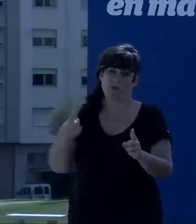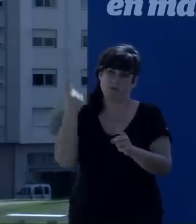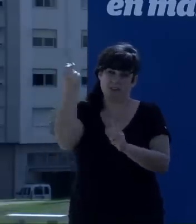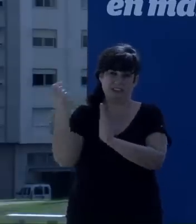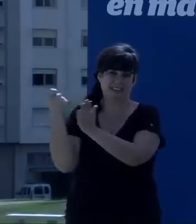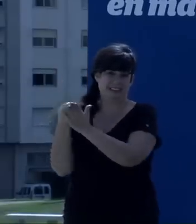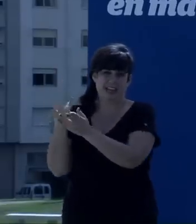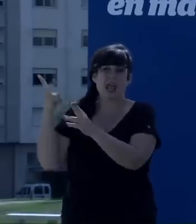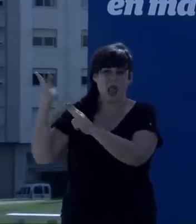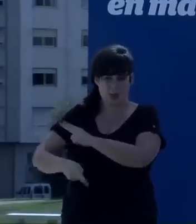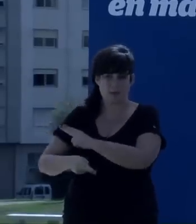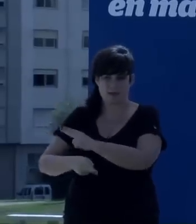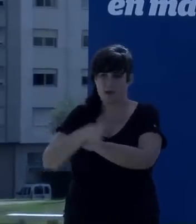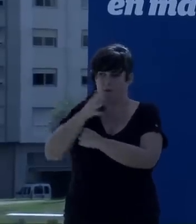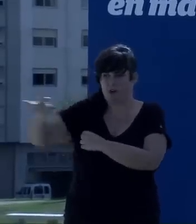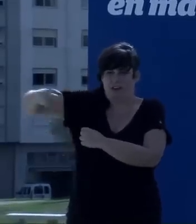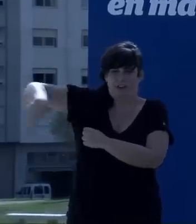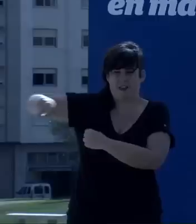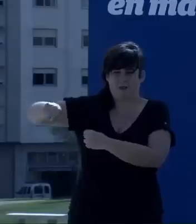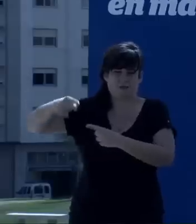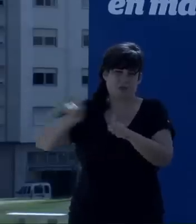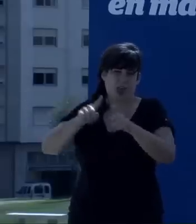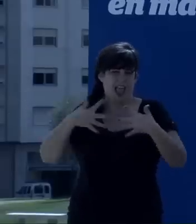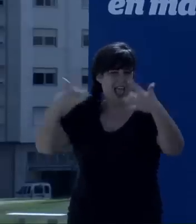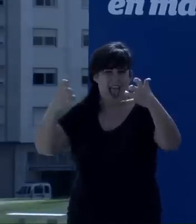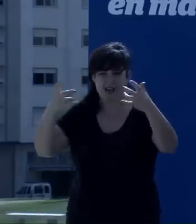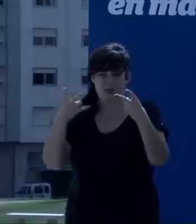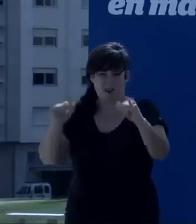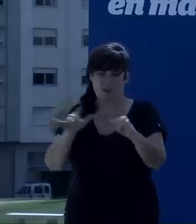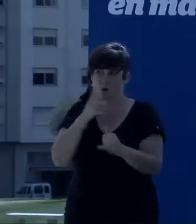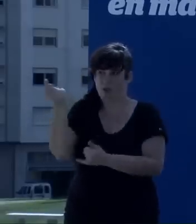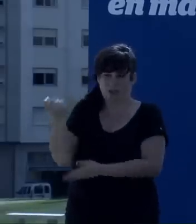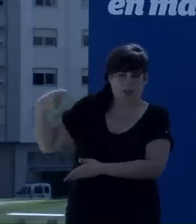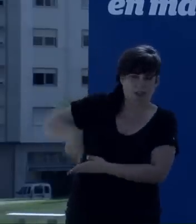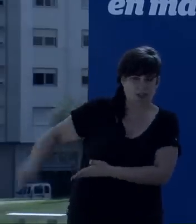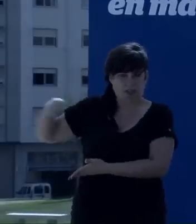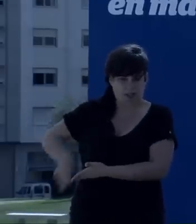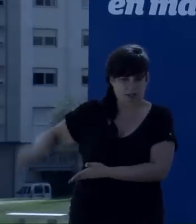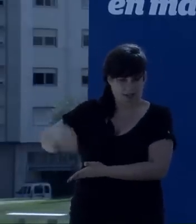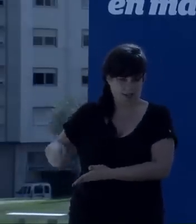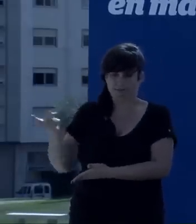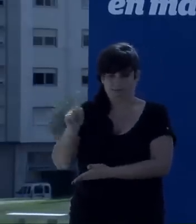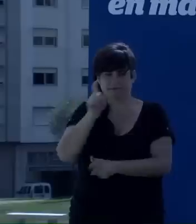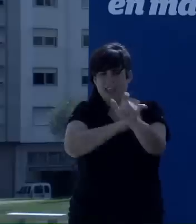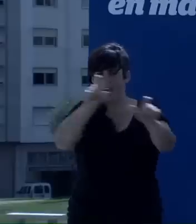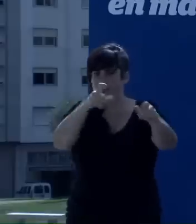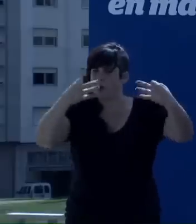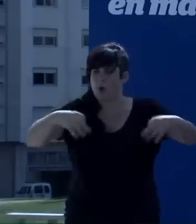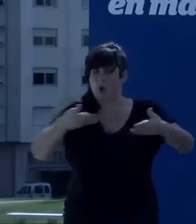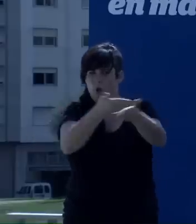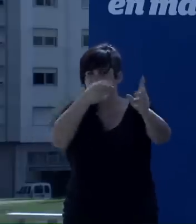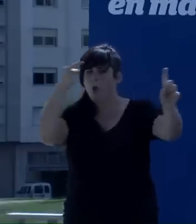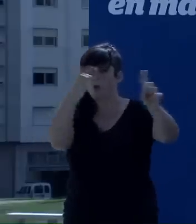despóticos, que eran desalmados e que mataban por diñeiro. A obriga aos cidadáns de defender a